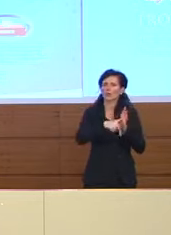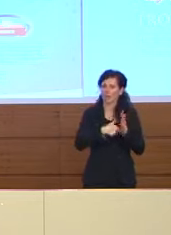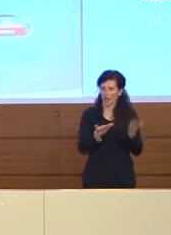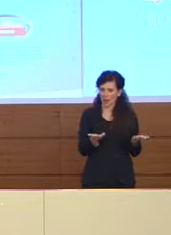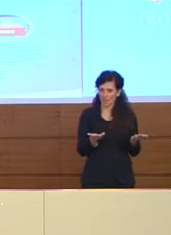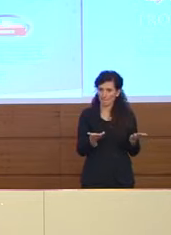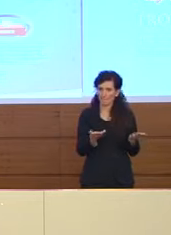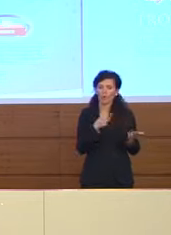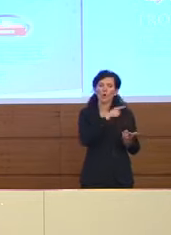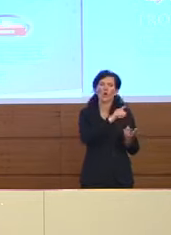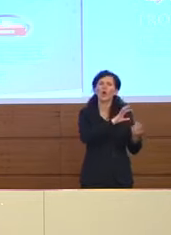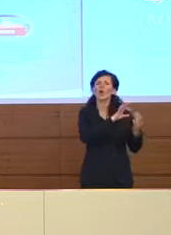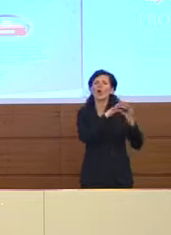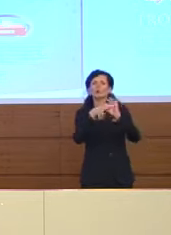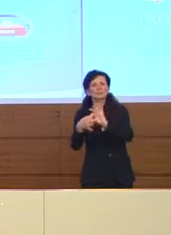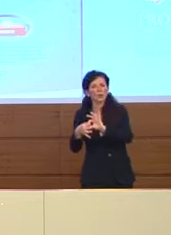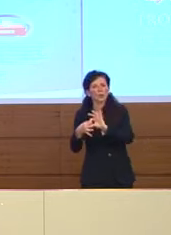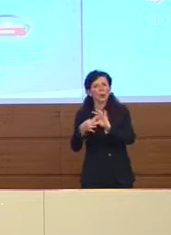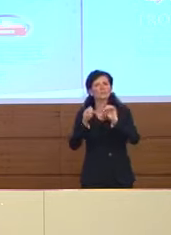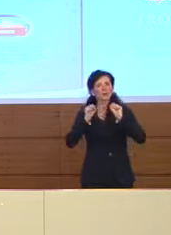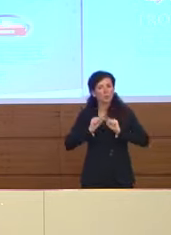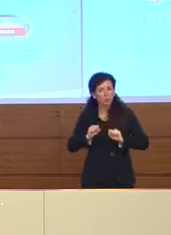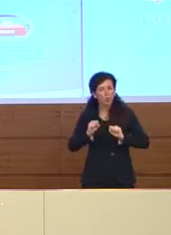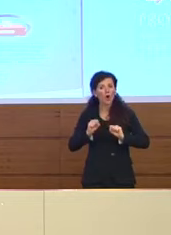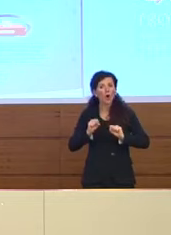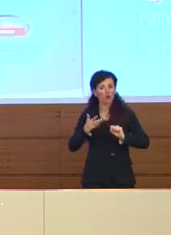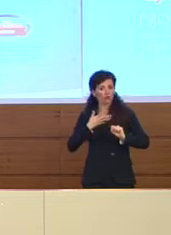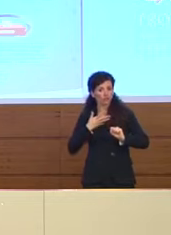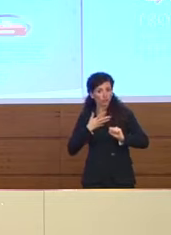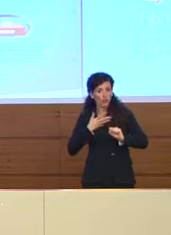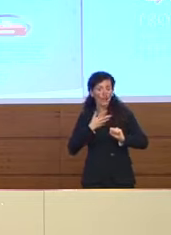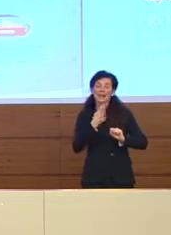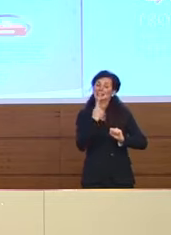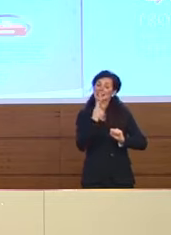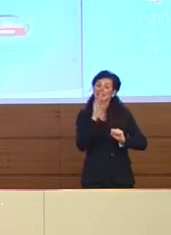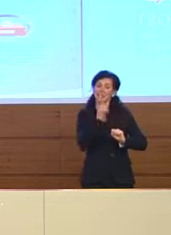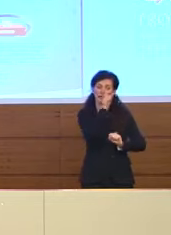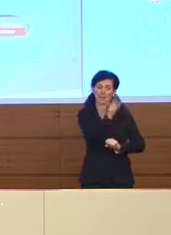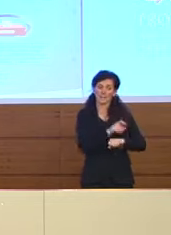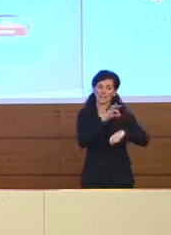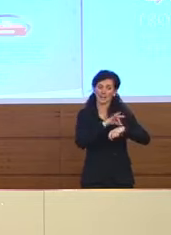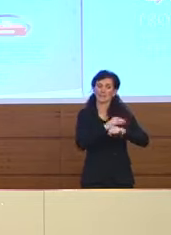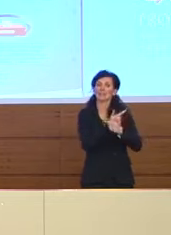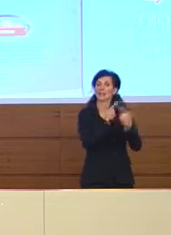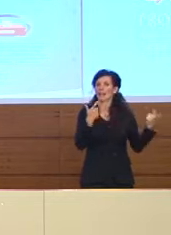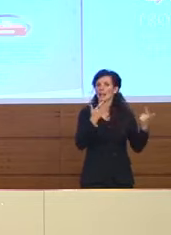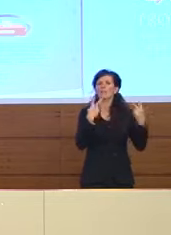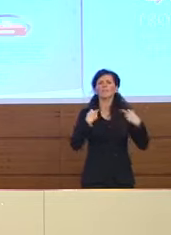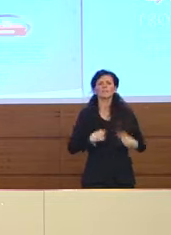conseguenze che possono restare sempre nei casi più gravi per la vita normale di questi pazienti